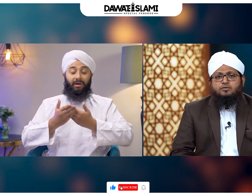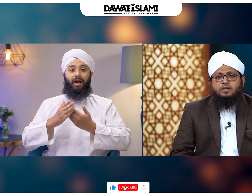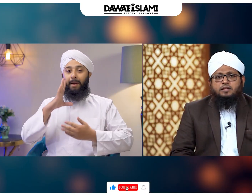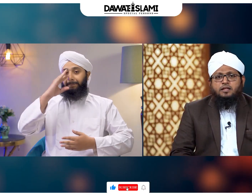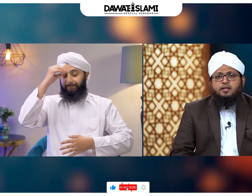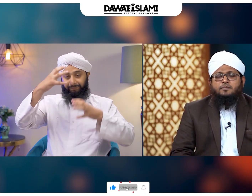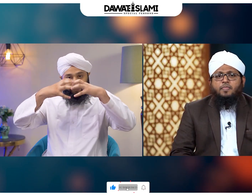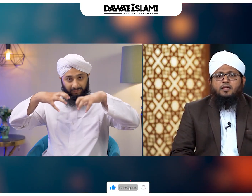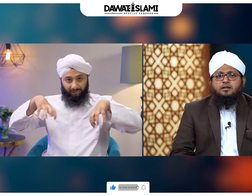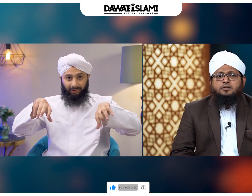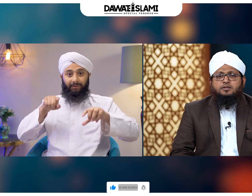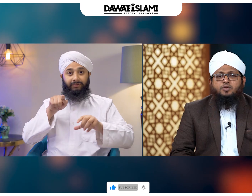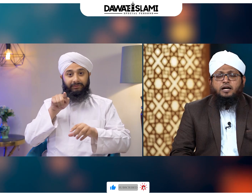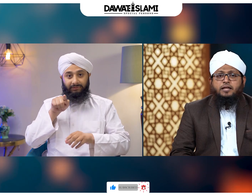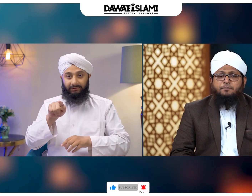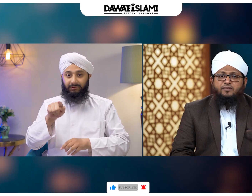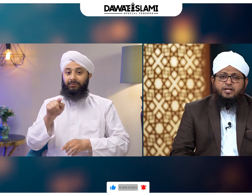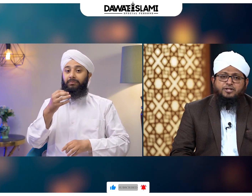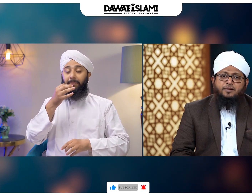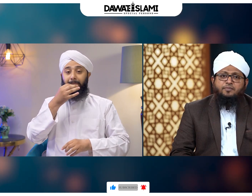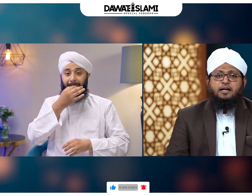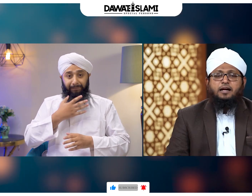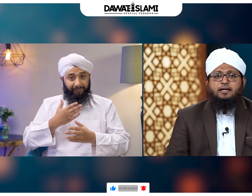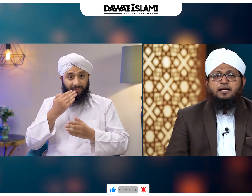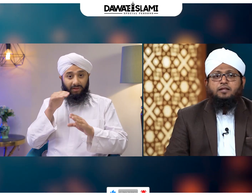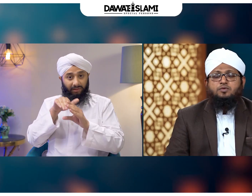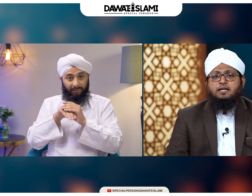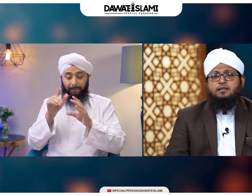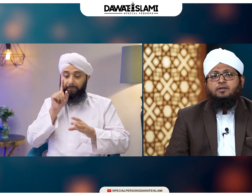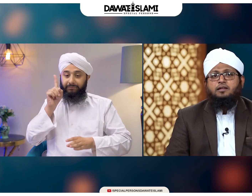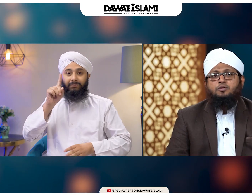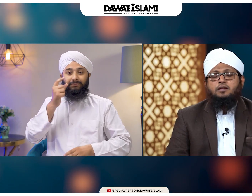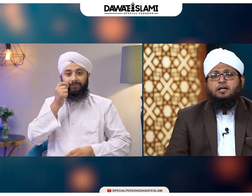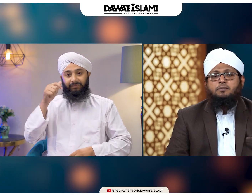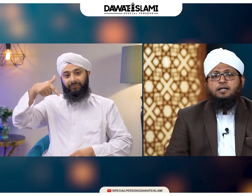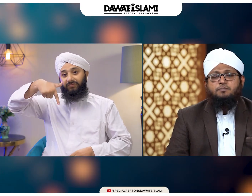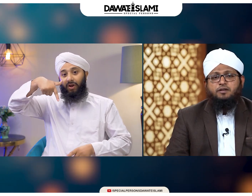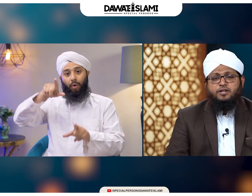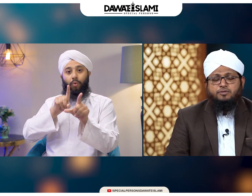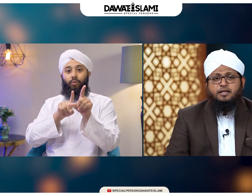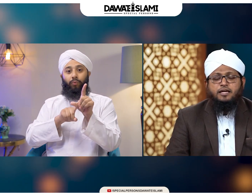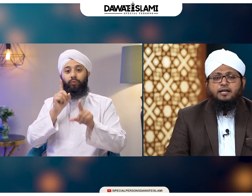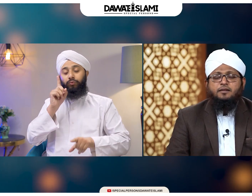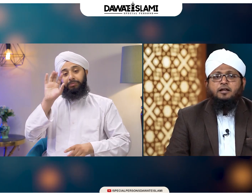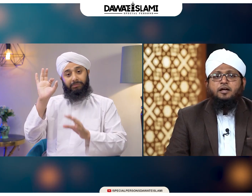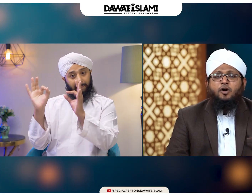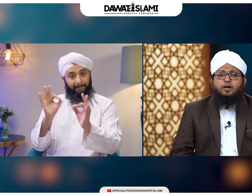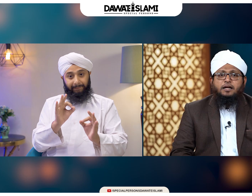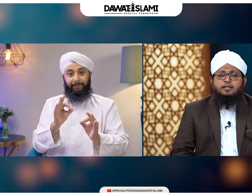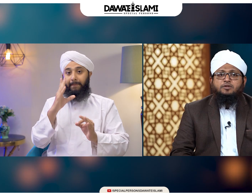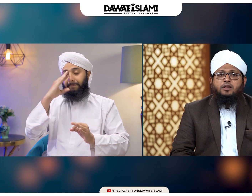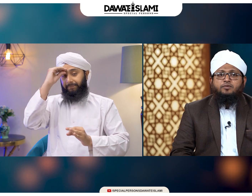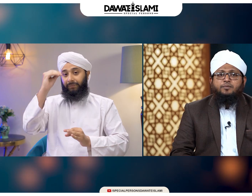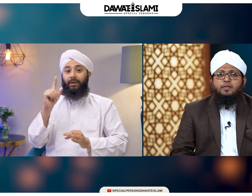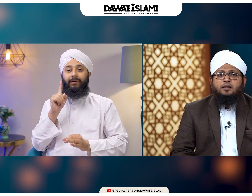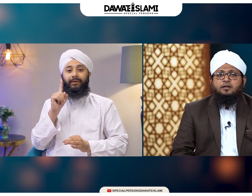जुदाई की सूरत के अंदर जो हक़ परवरिश है, अगर लड़का है तो 7 साल की उम्र तक माँ की परवरिश में रहेगा और